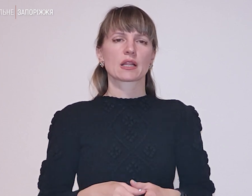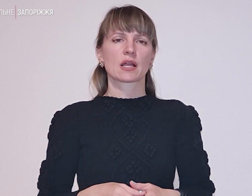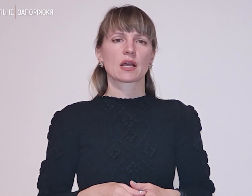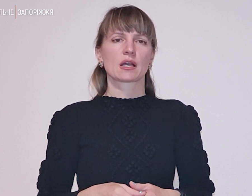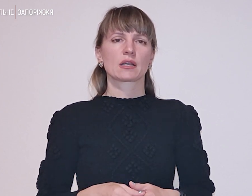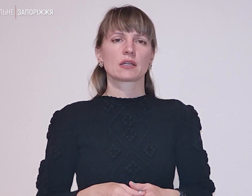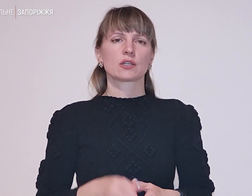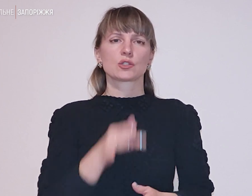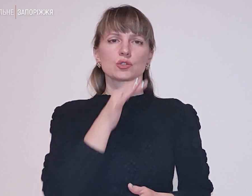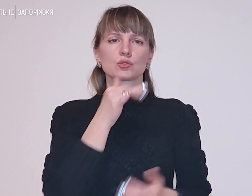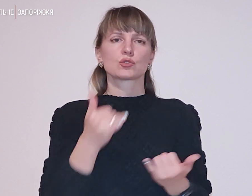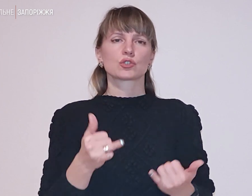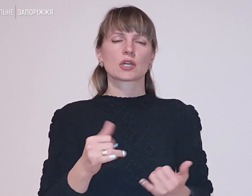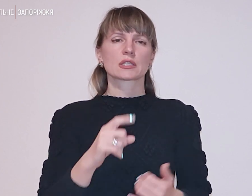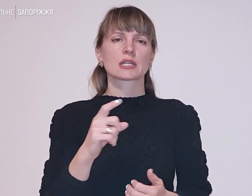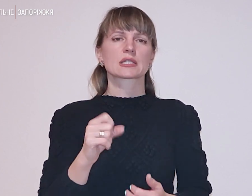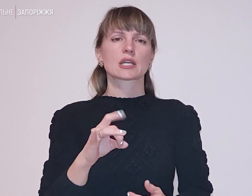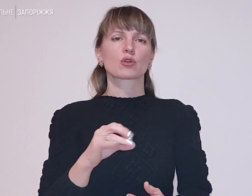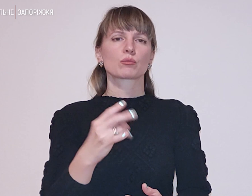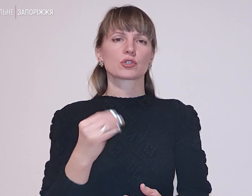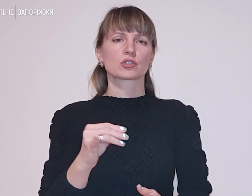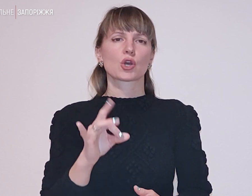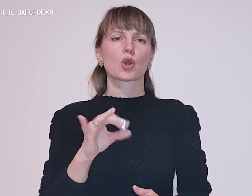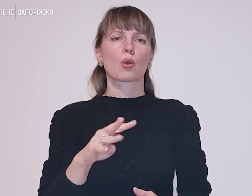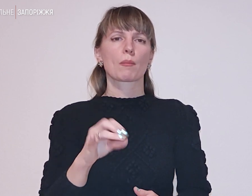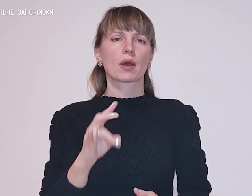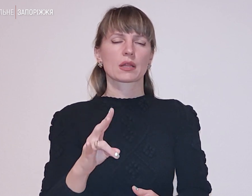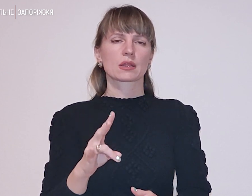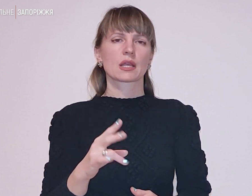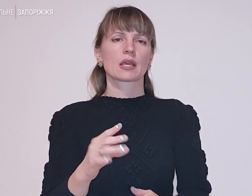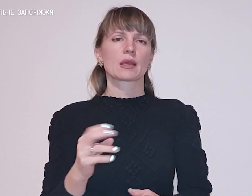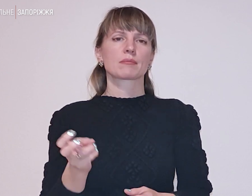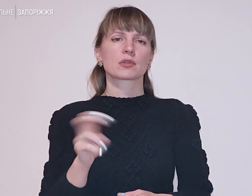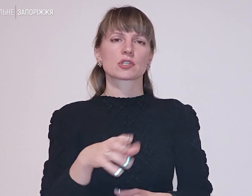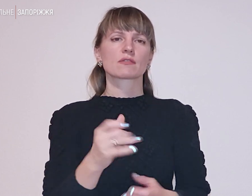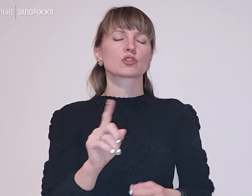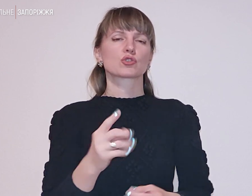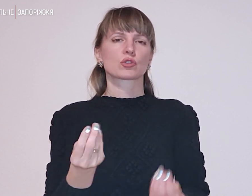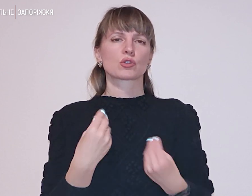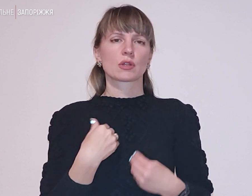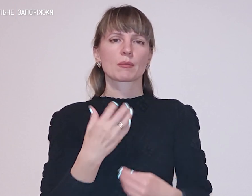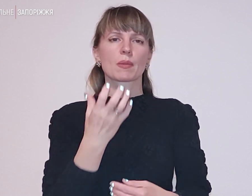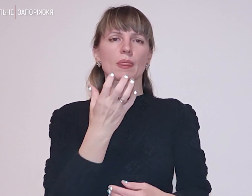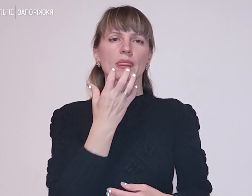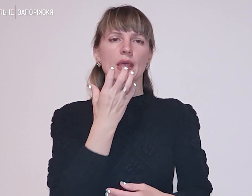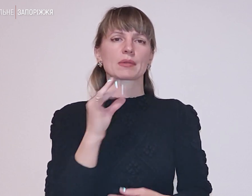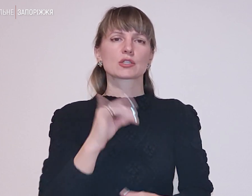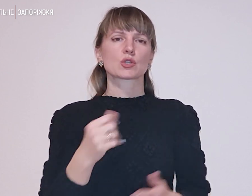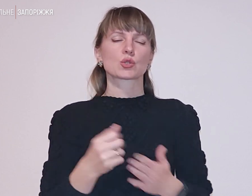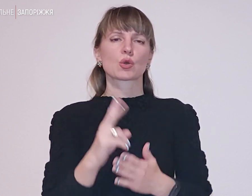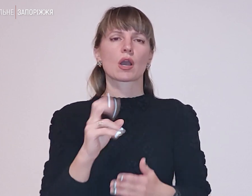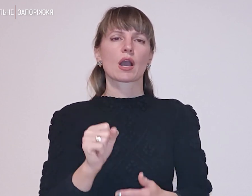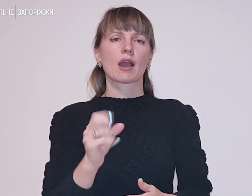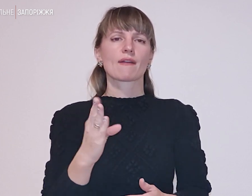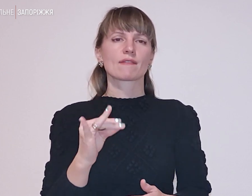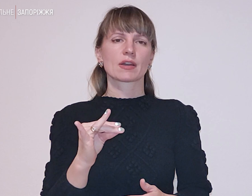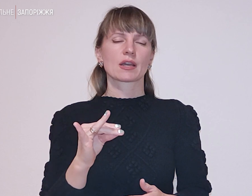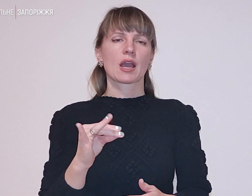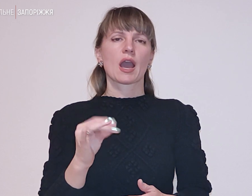Я здала сучасний зарубіжний роман, дві книги, і прийшла взяти, що нададуть нам. «Теплі історії до кави», авторка Надійка Гербіш. Мені